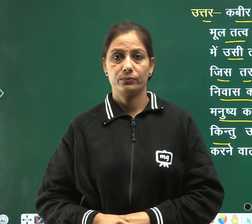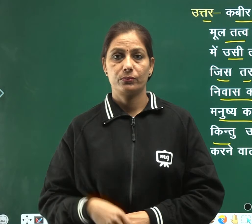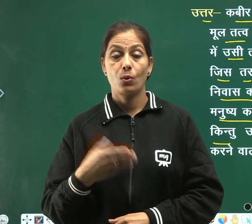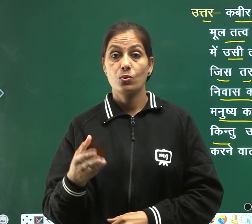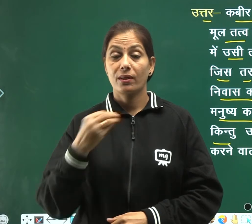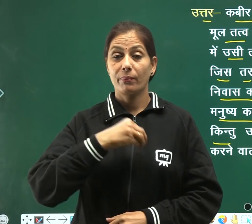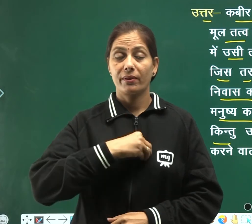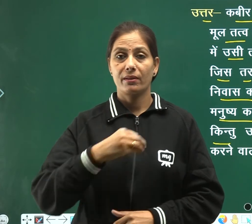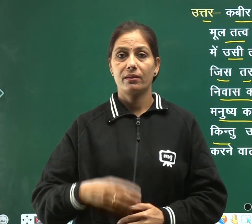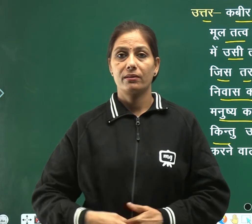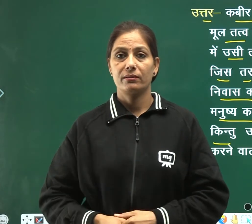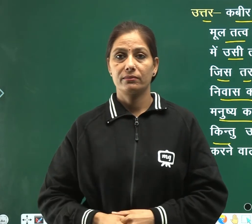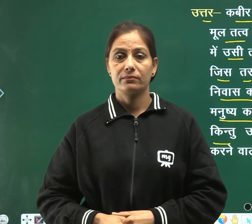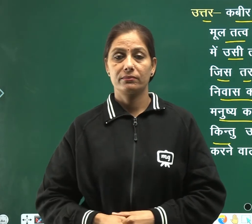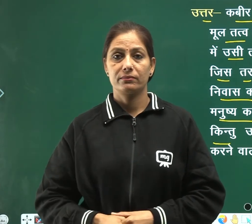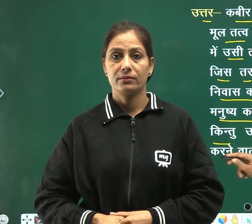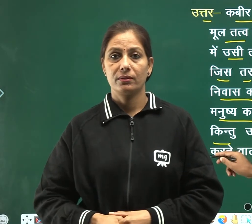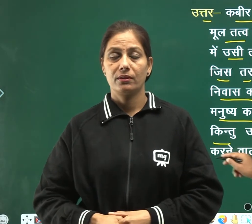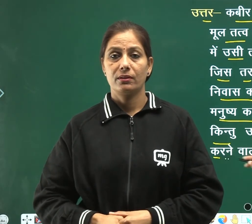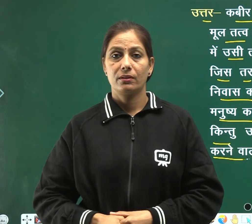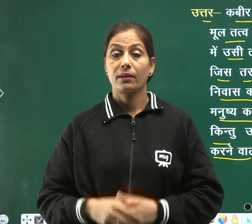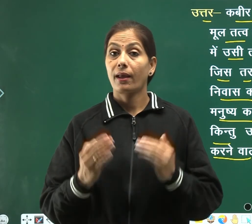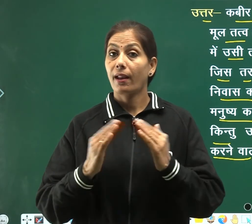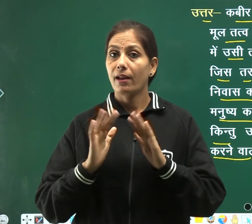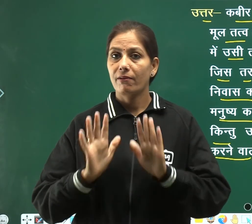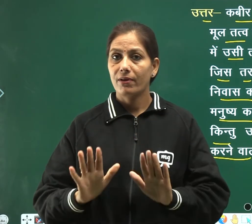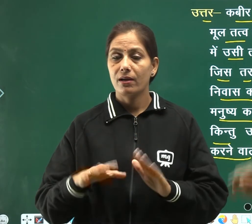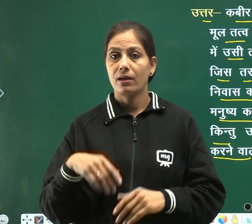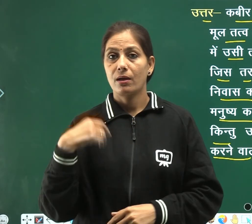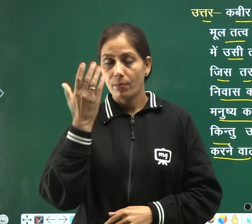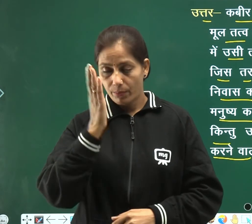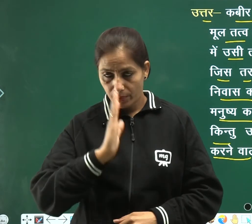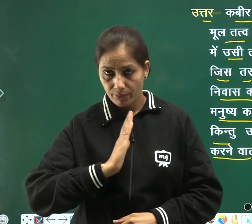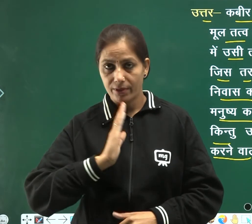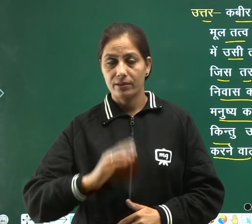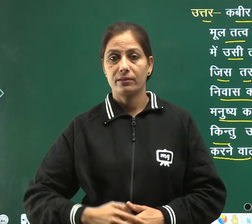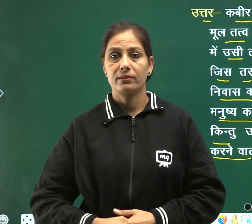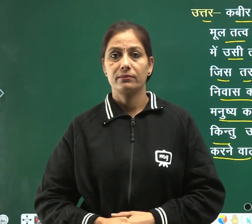उसके भीतर निवास करने वाला परमात्मा